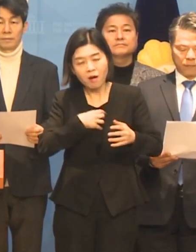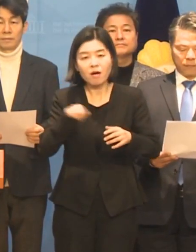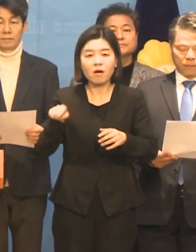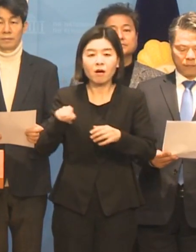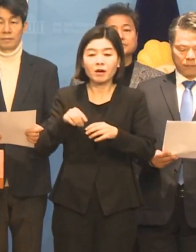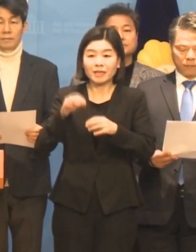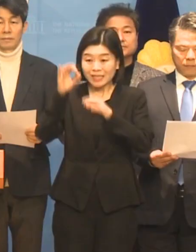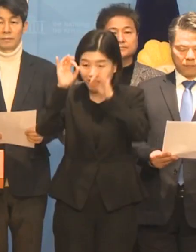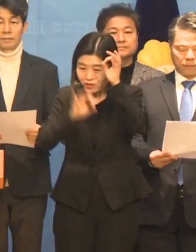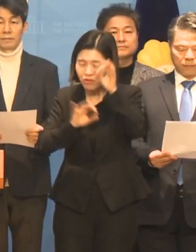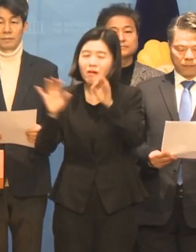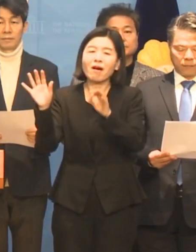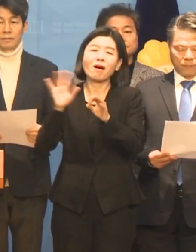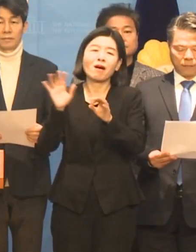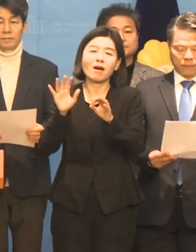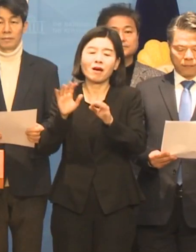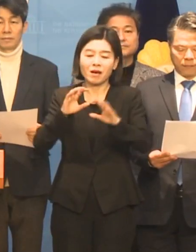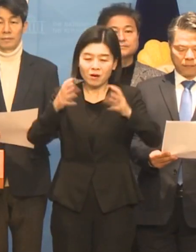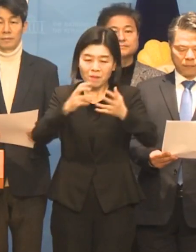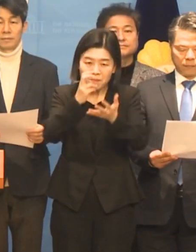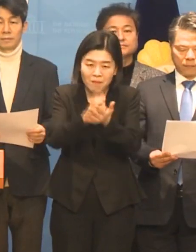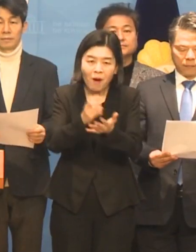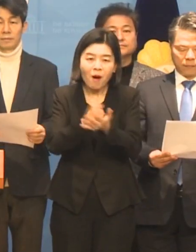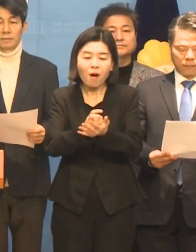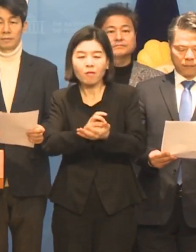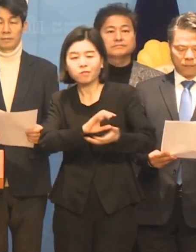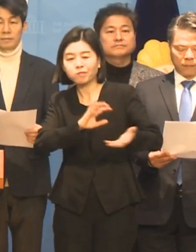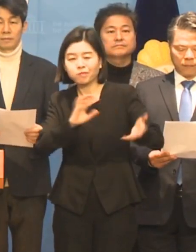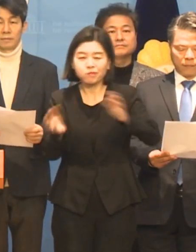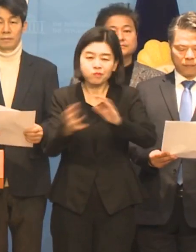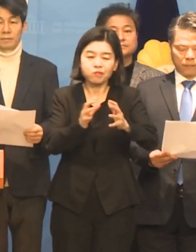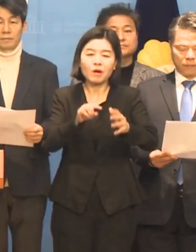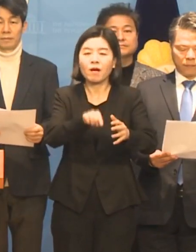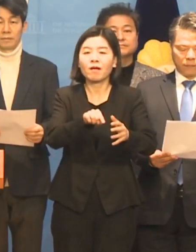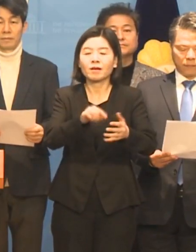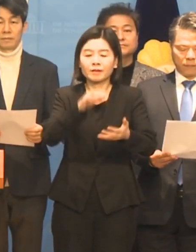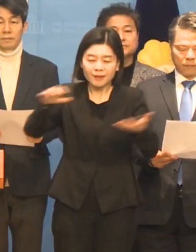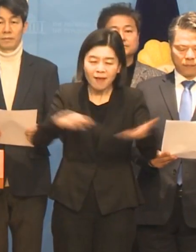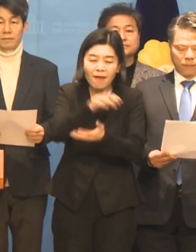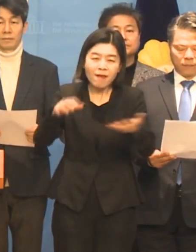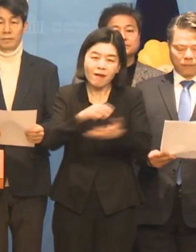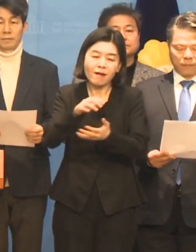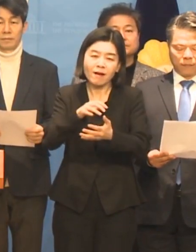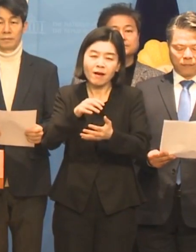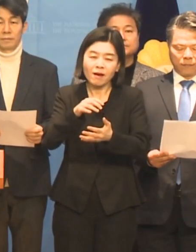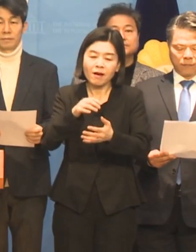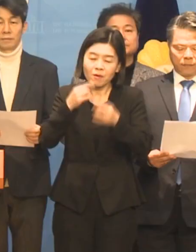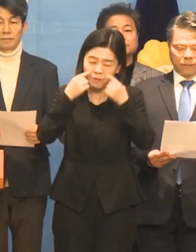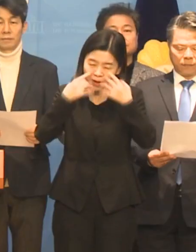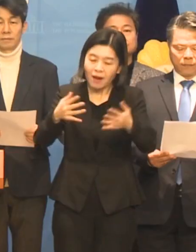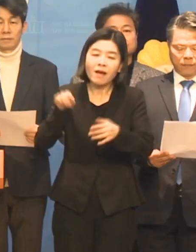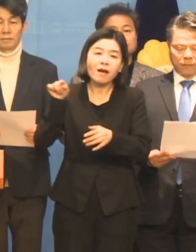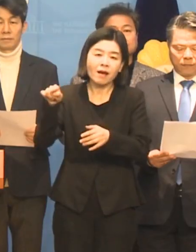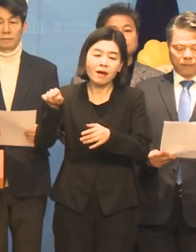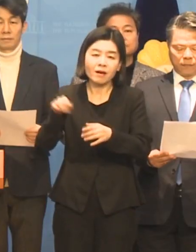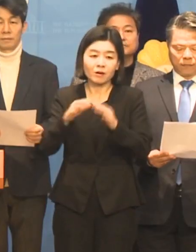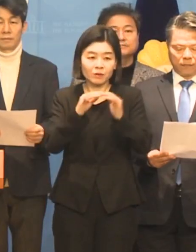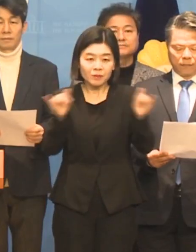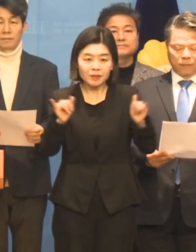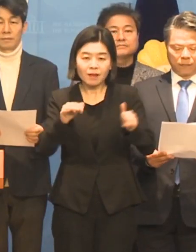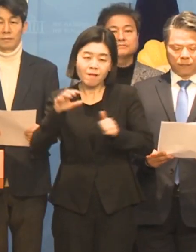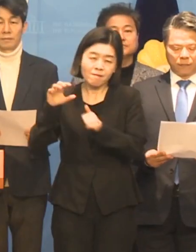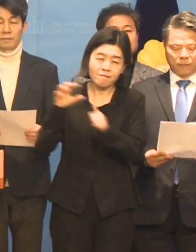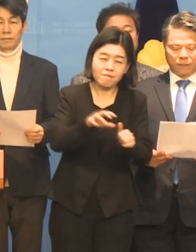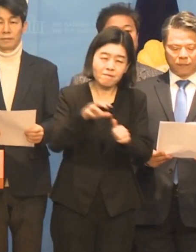실정이 아니라 헌법을 근본적으로 뒤흔드는 내란 행위였고 국민의 민주적 권리를 폭력적으로